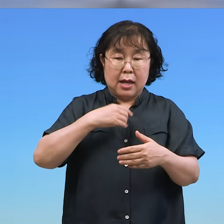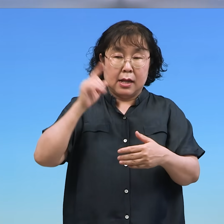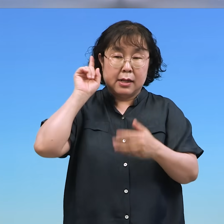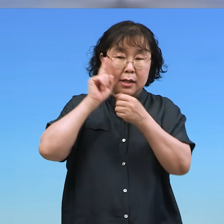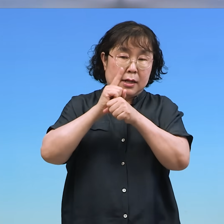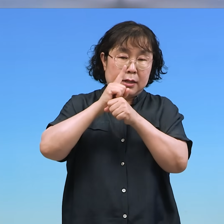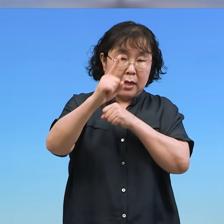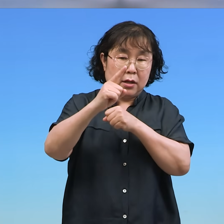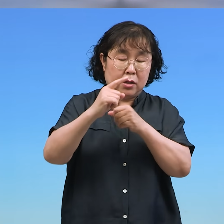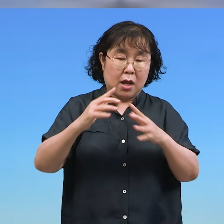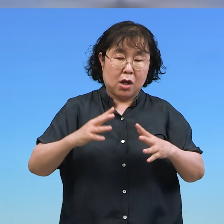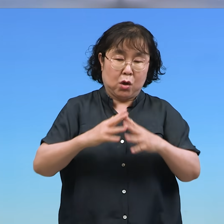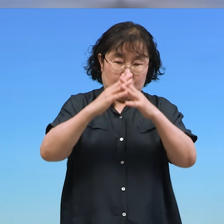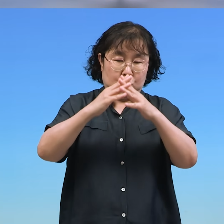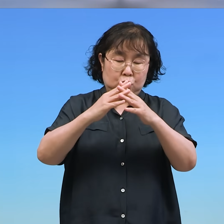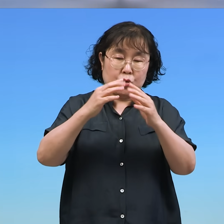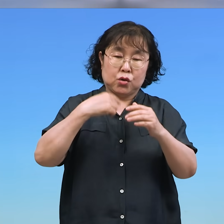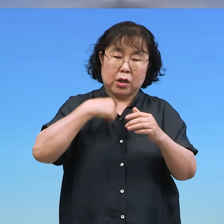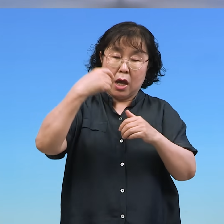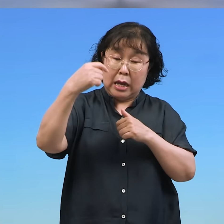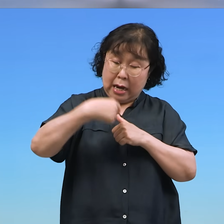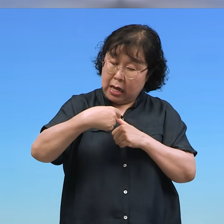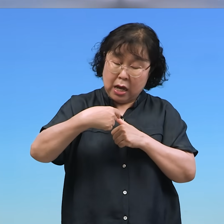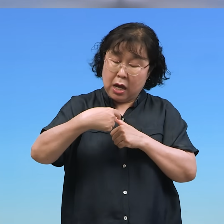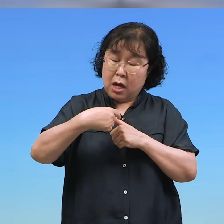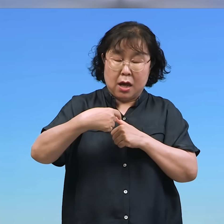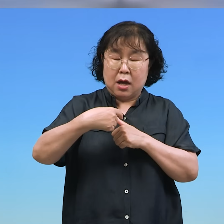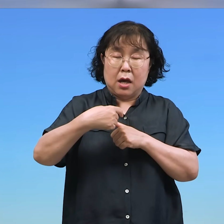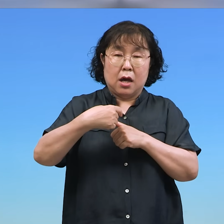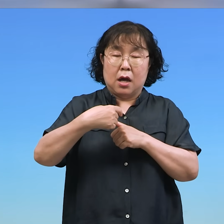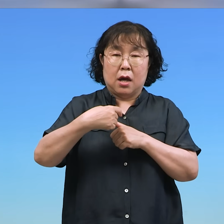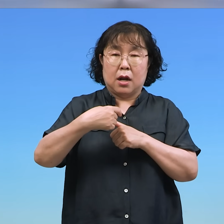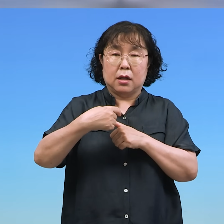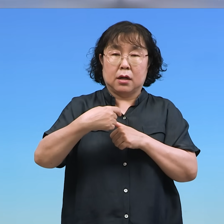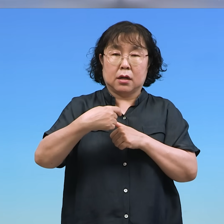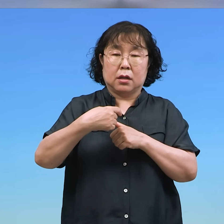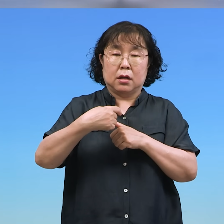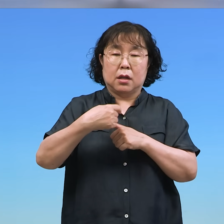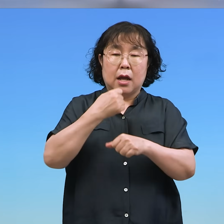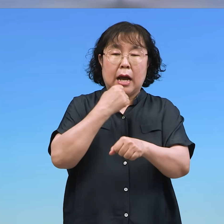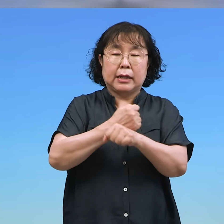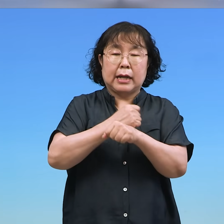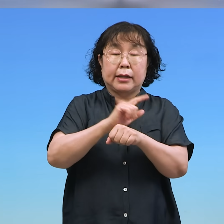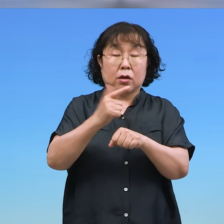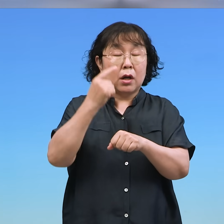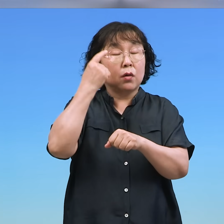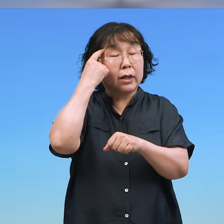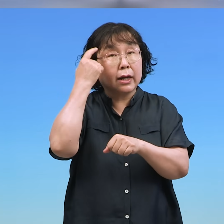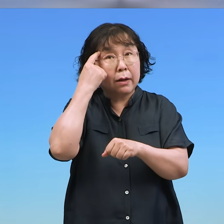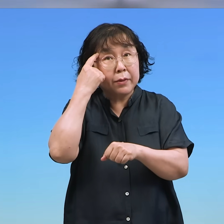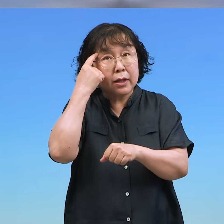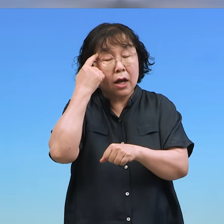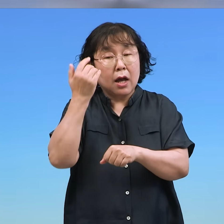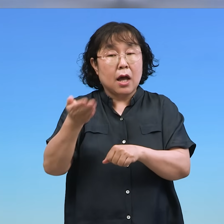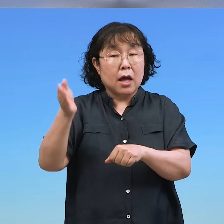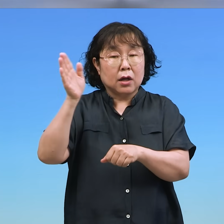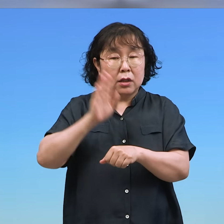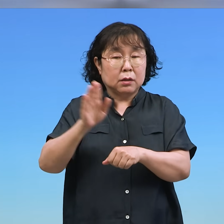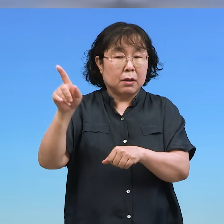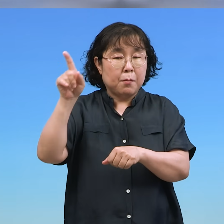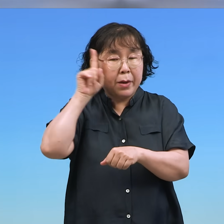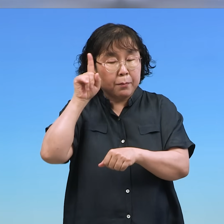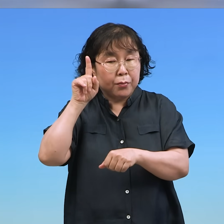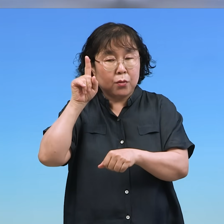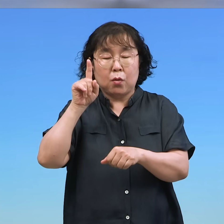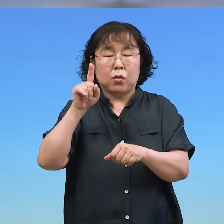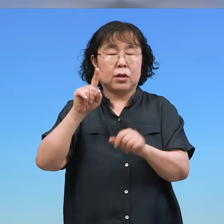내년에 건축해라 뭐 이렇게 명하시진 않겠죠. 그럴 확률이 뭐 99.9%라고 믿지만, 그러나 이걸 100%라고는